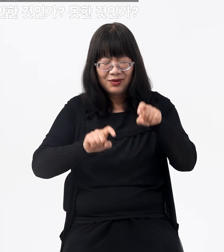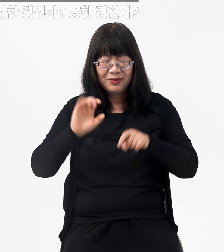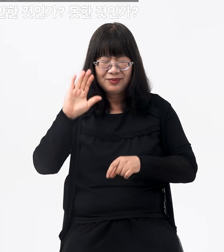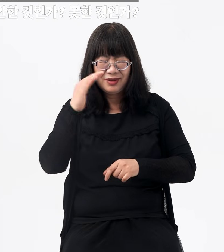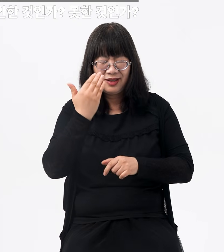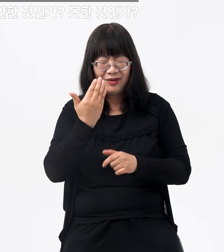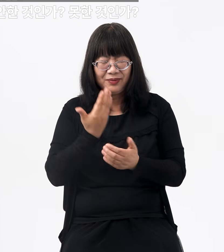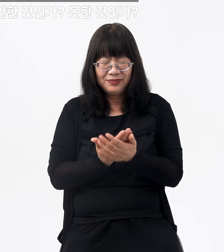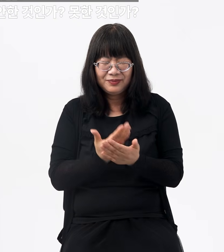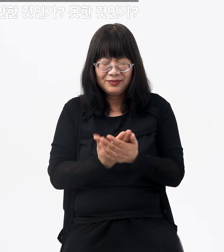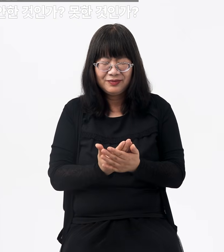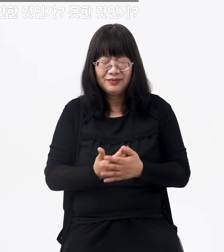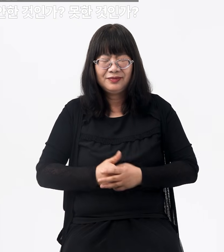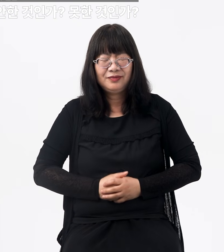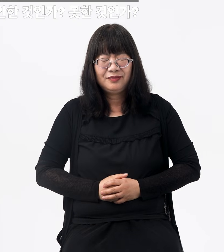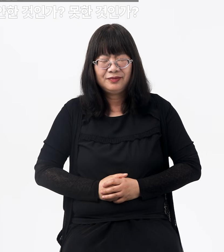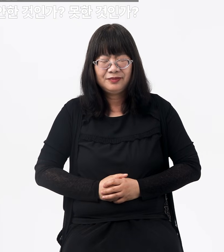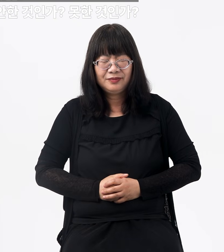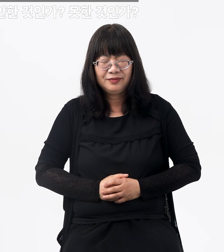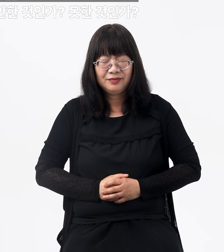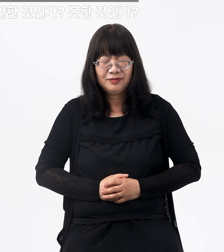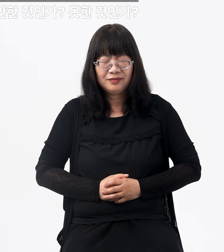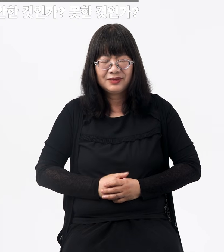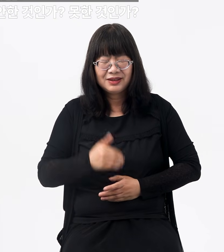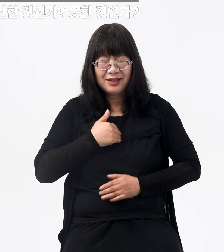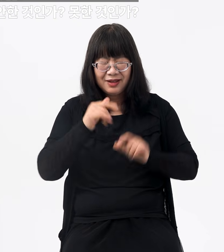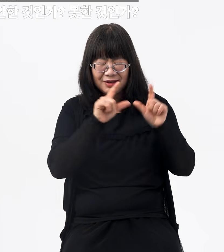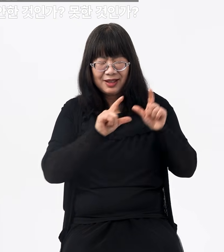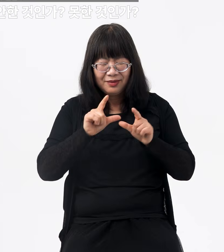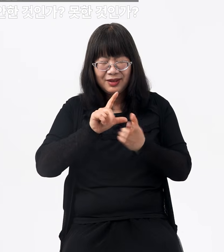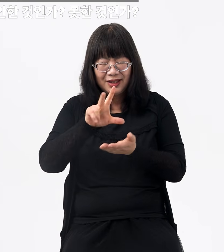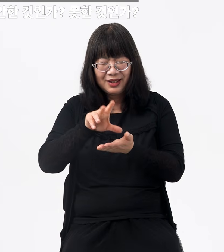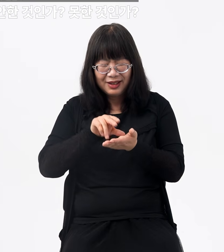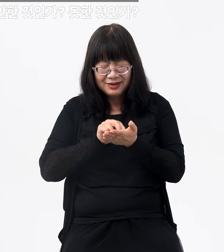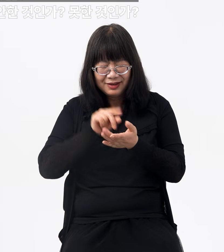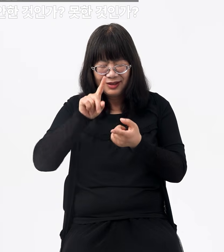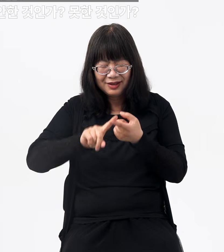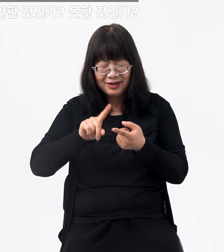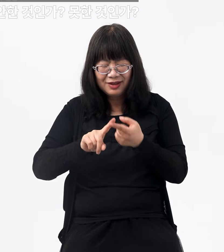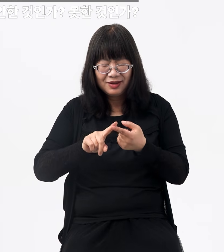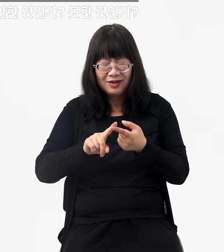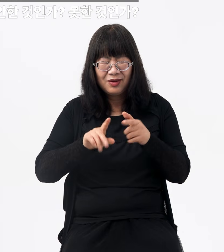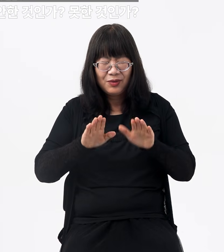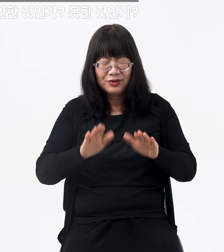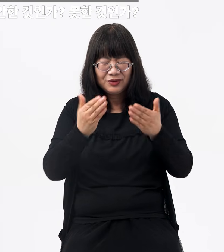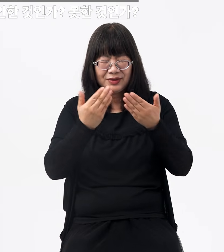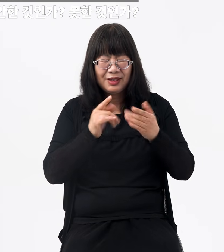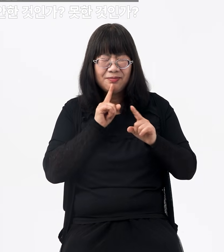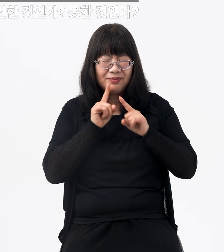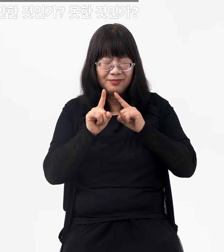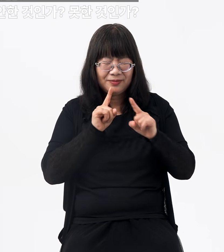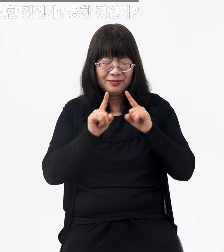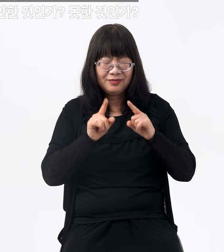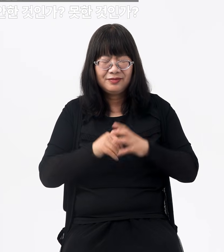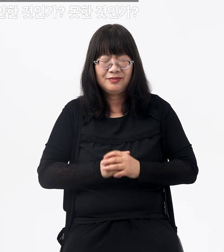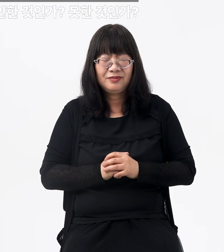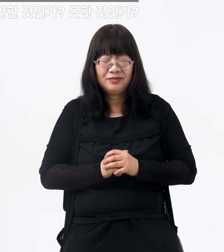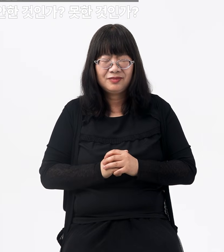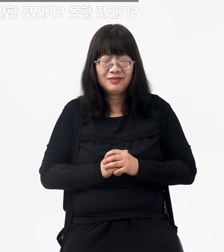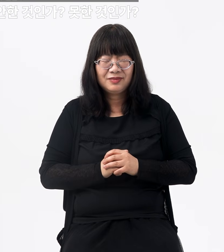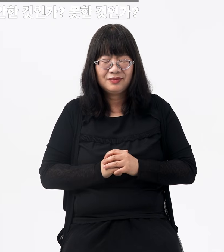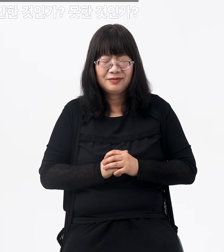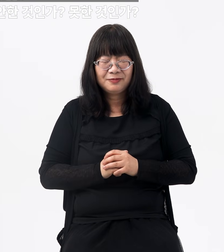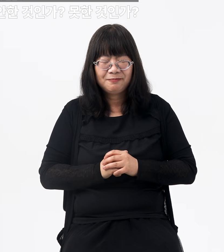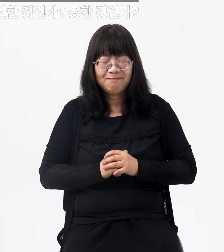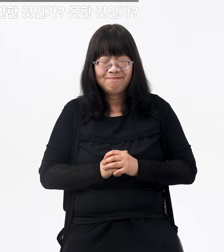하여 주시옵소서. 또 내 삶의 과제에, 오늘 주신 말씀의